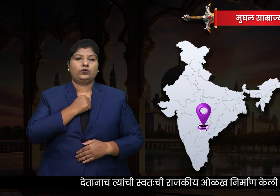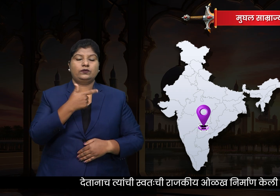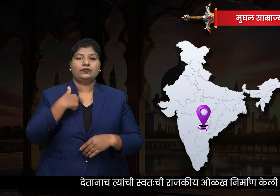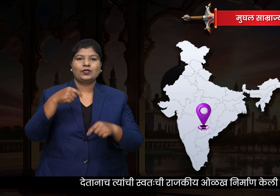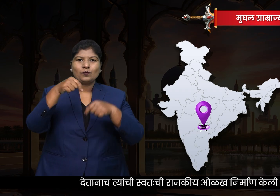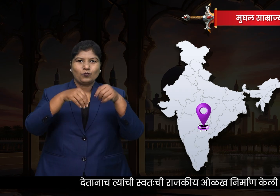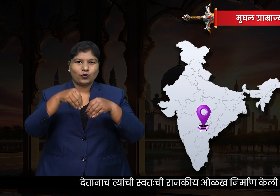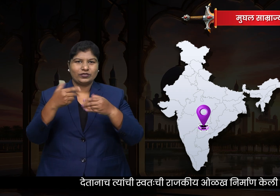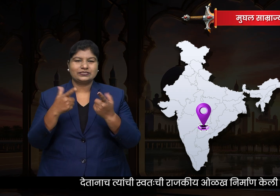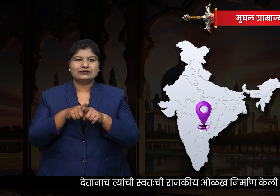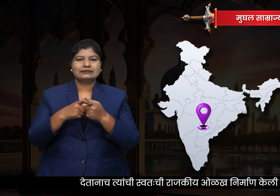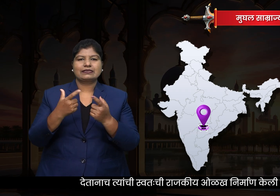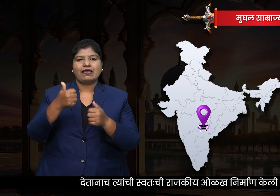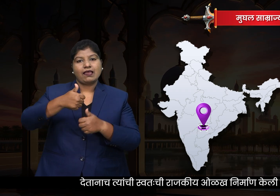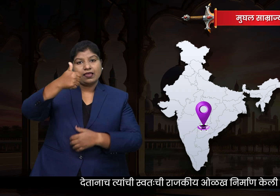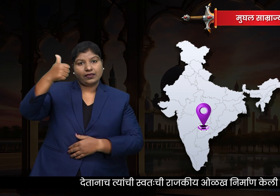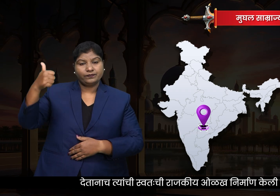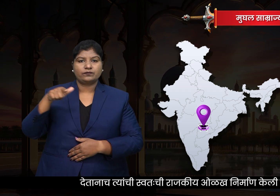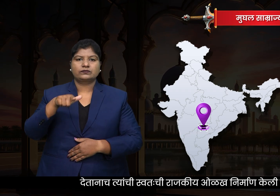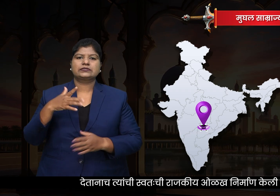ओळख निर्माण केली होती.